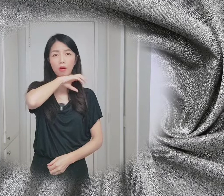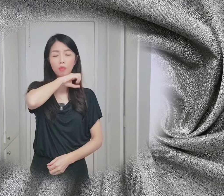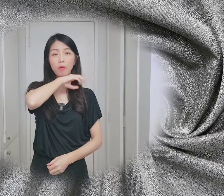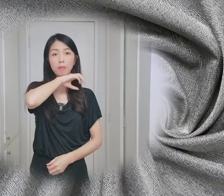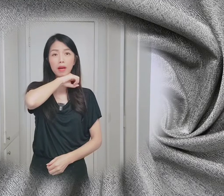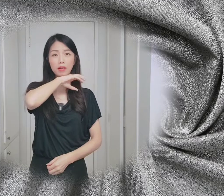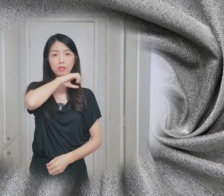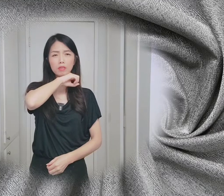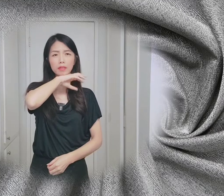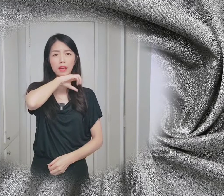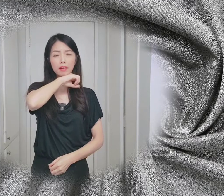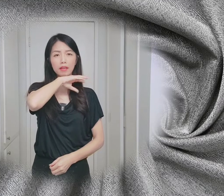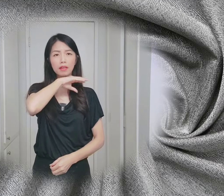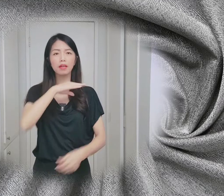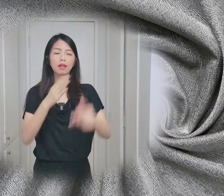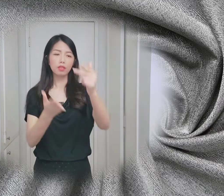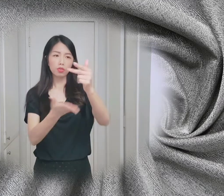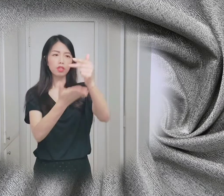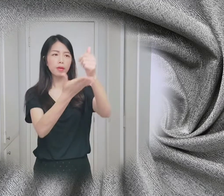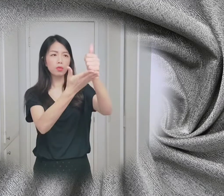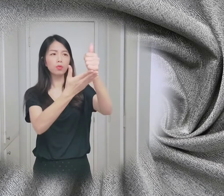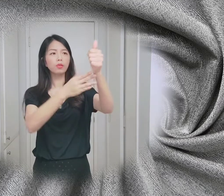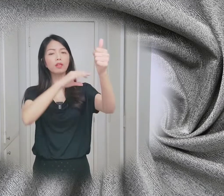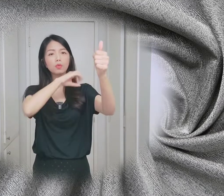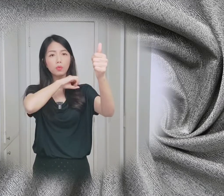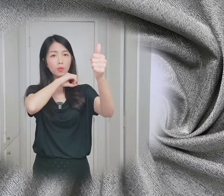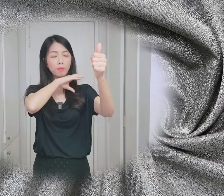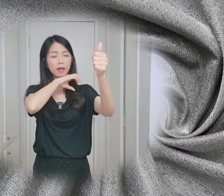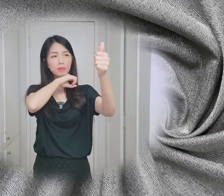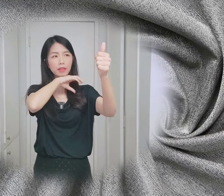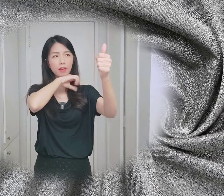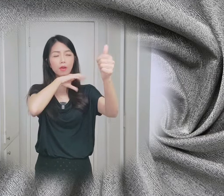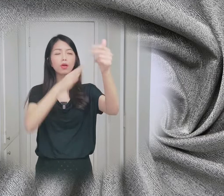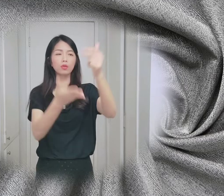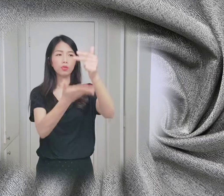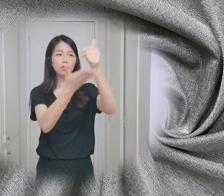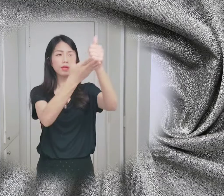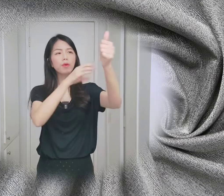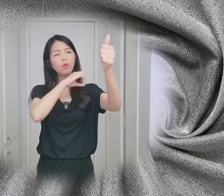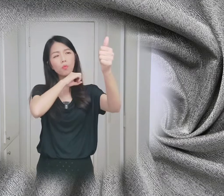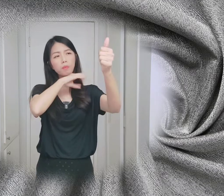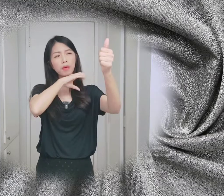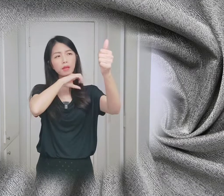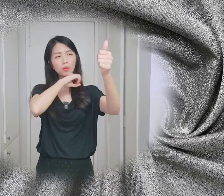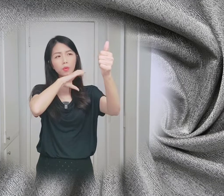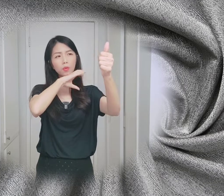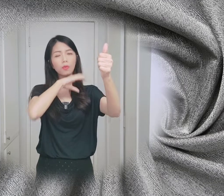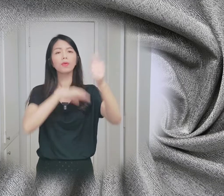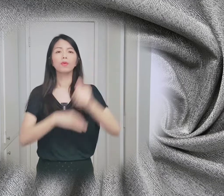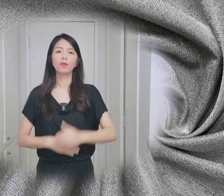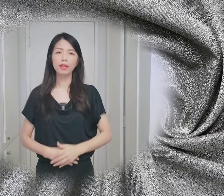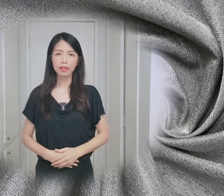불평, 원망 이런 뜻입니다. 주님 하시고 다른 손으로 원망하시면 돼요. 주님